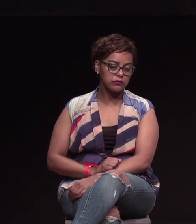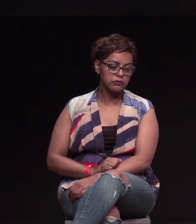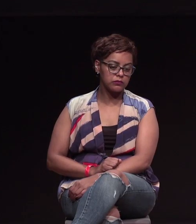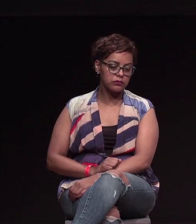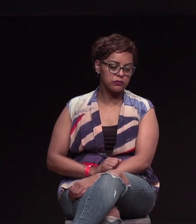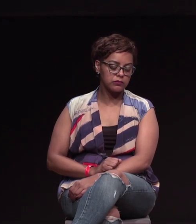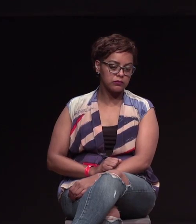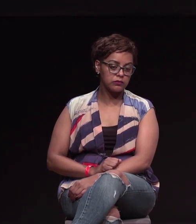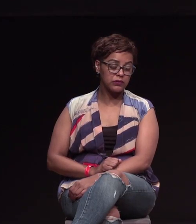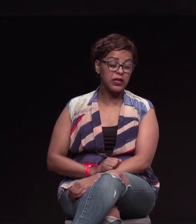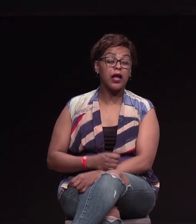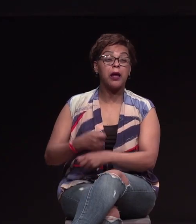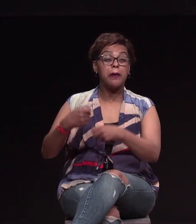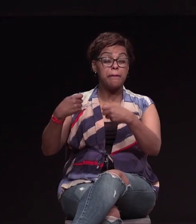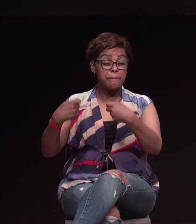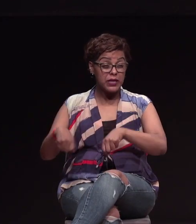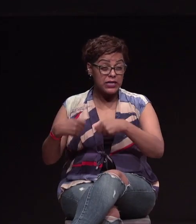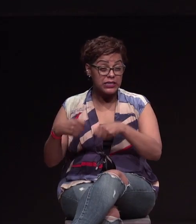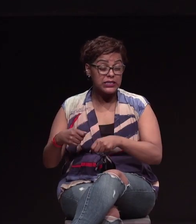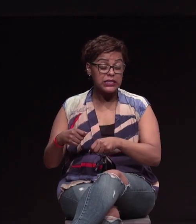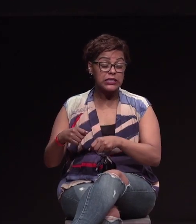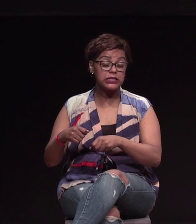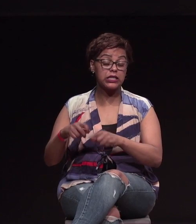algum viés, né,